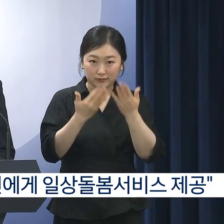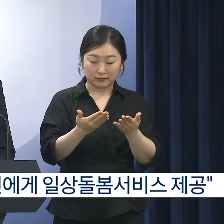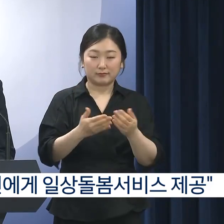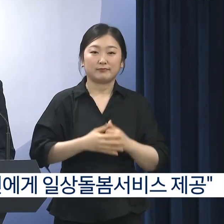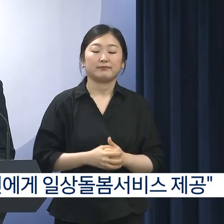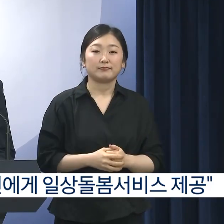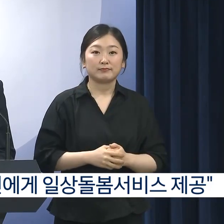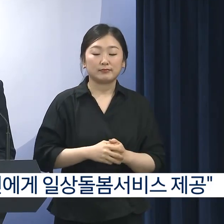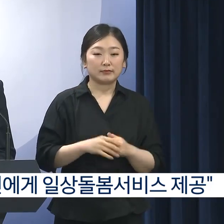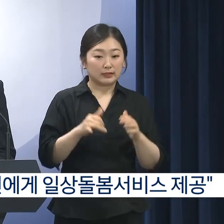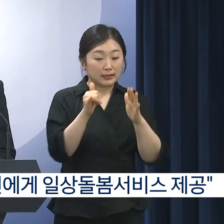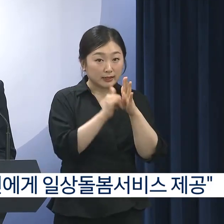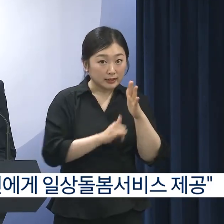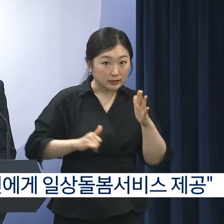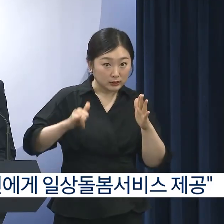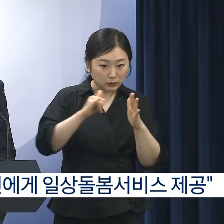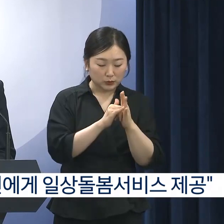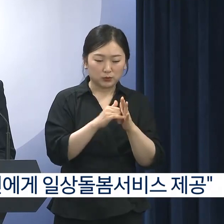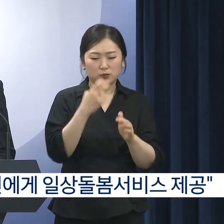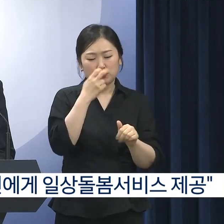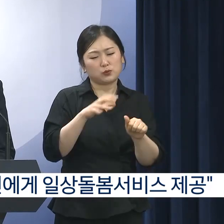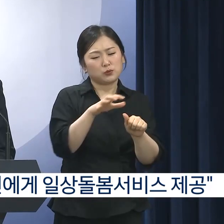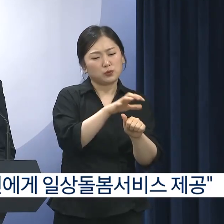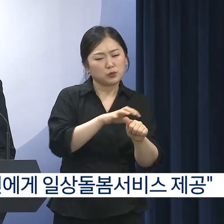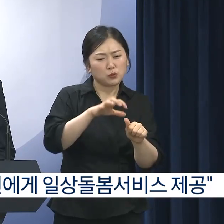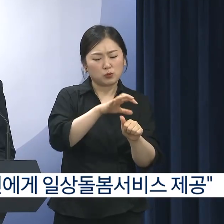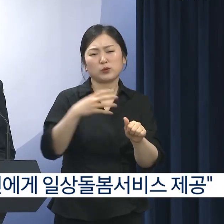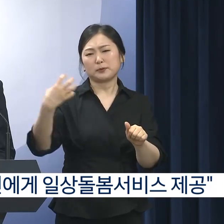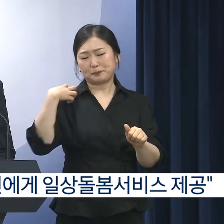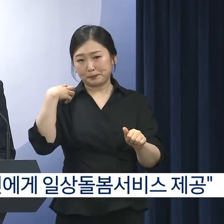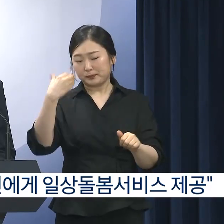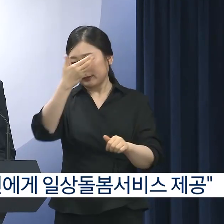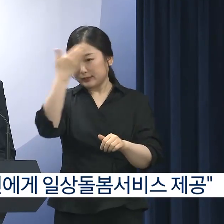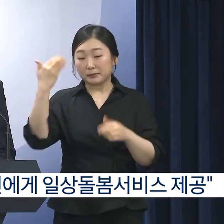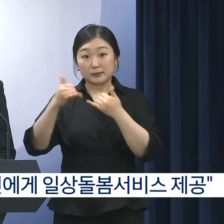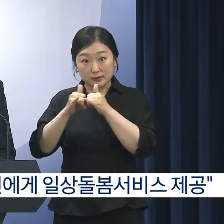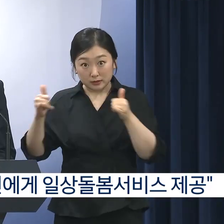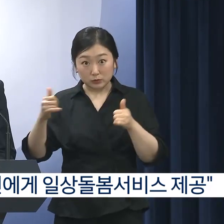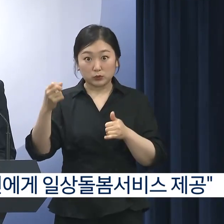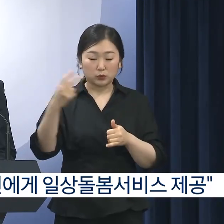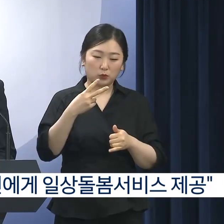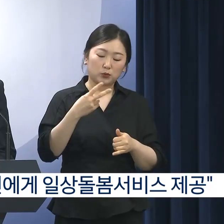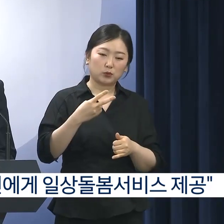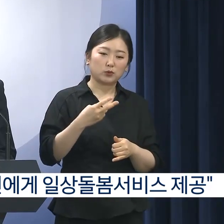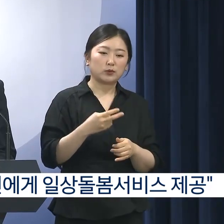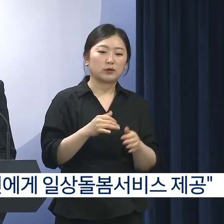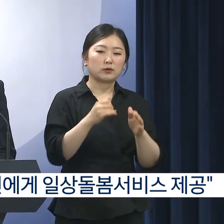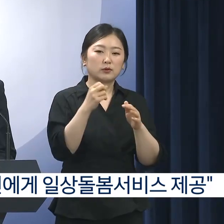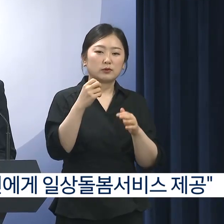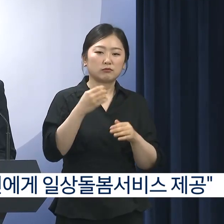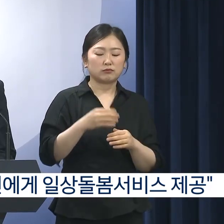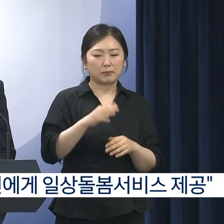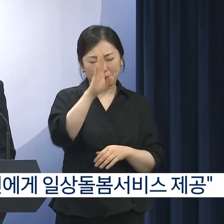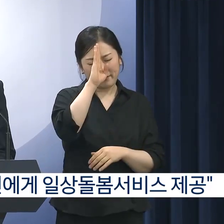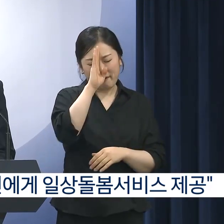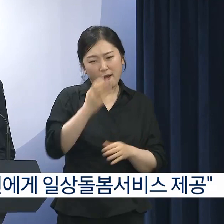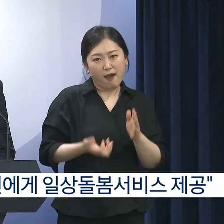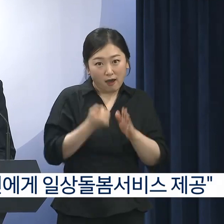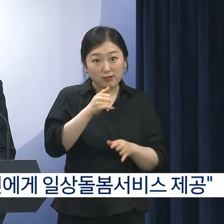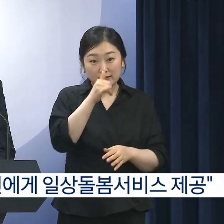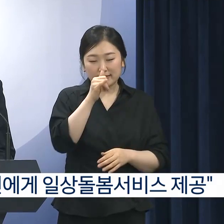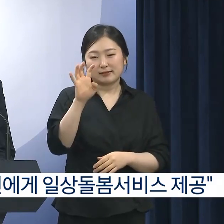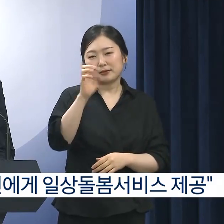대상은 가족 돌봄 청년과 돌봄이 필요한 중장년입니다. 아프거나 장애가 있는 가족을